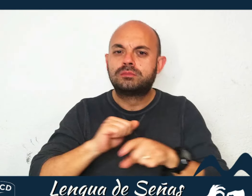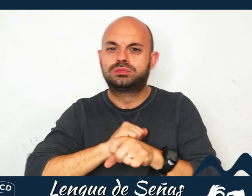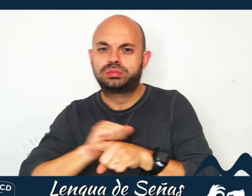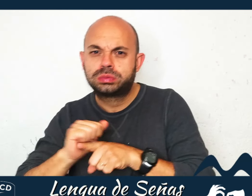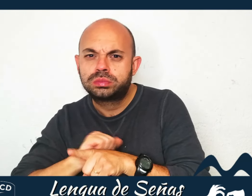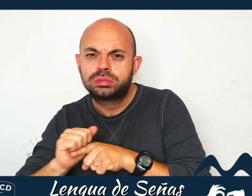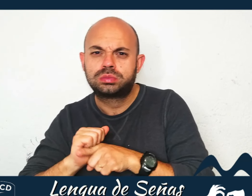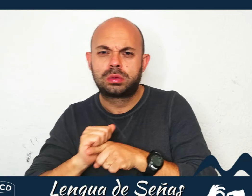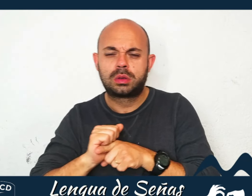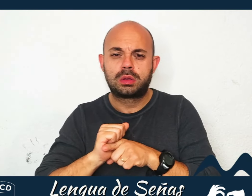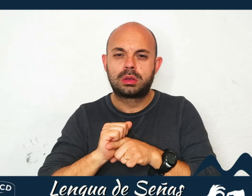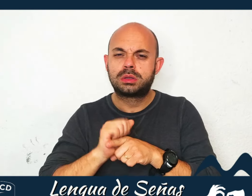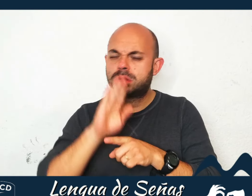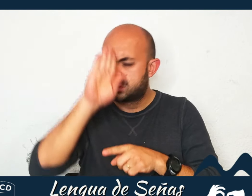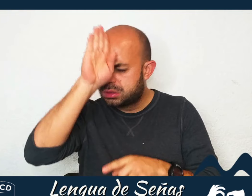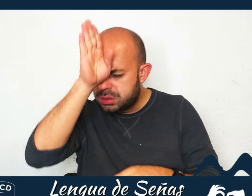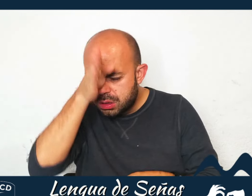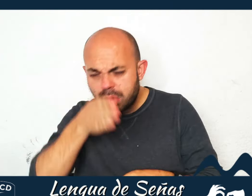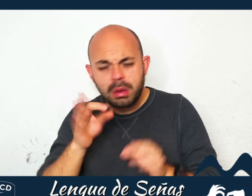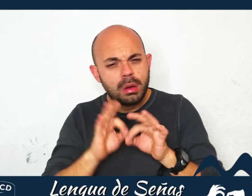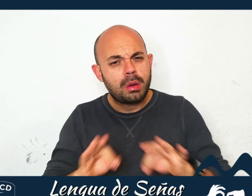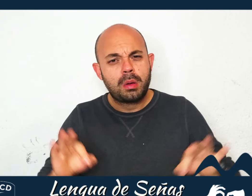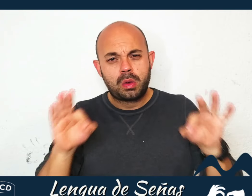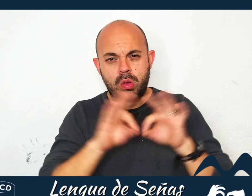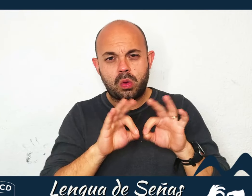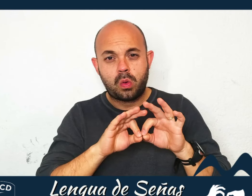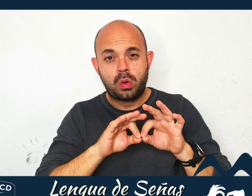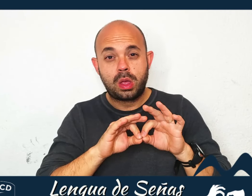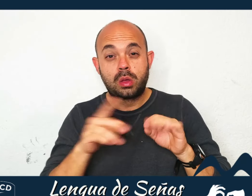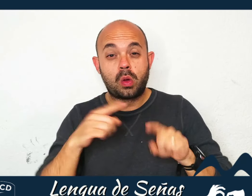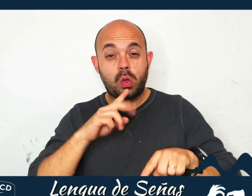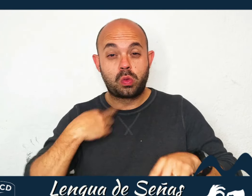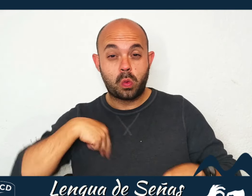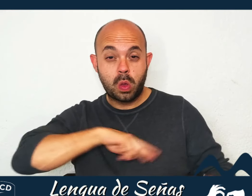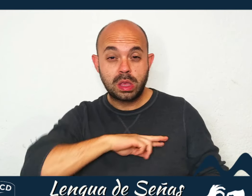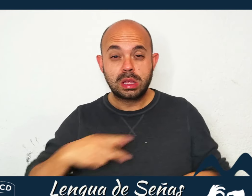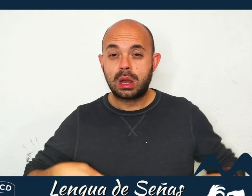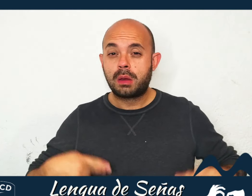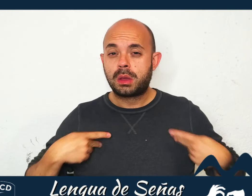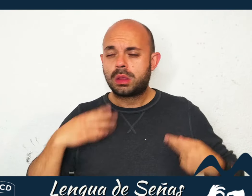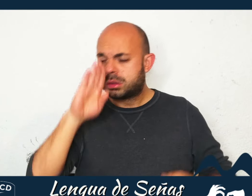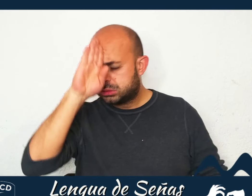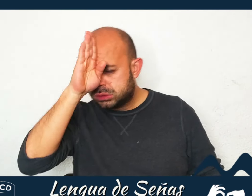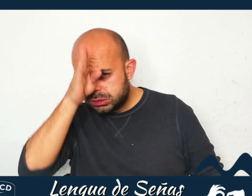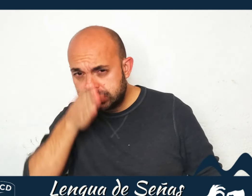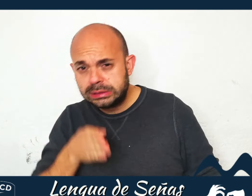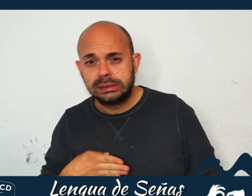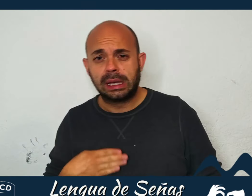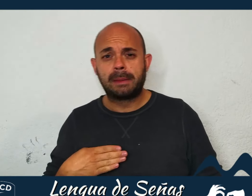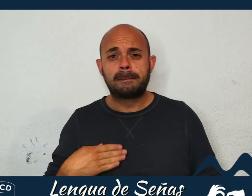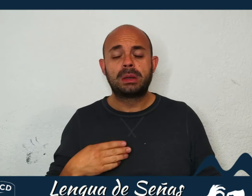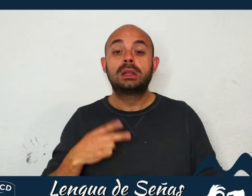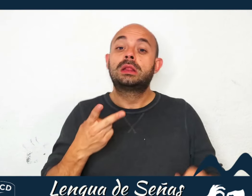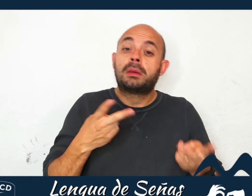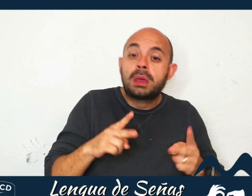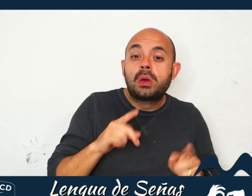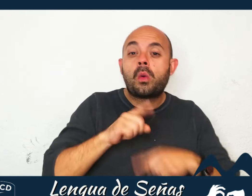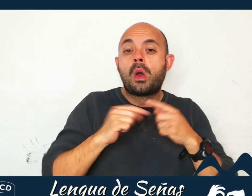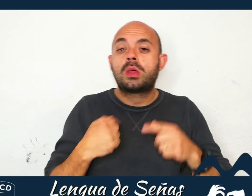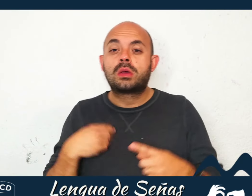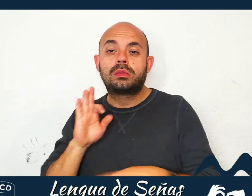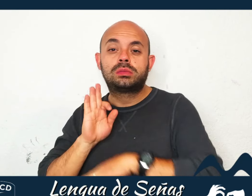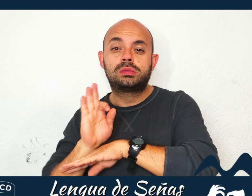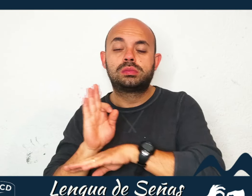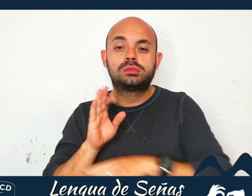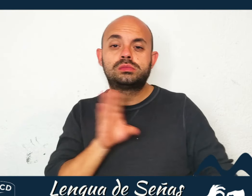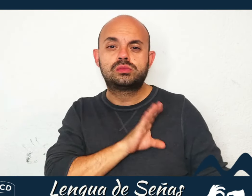hagamos esas cosas. Eso va a traer beneficio en nuestra vida en forma general y también en nuestra vida espiritual. Así